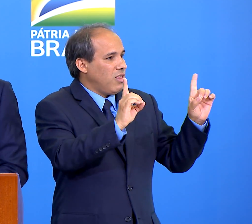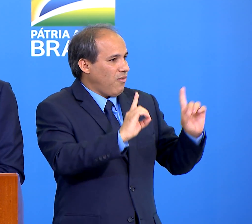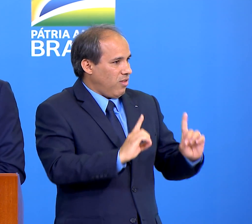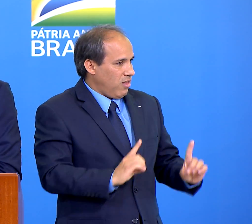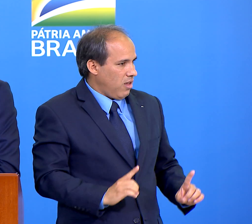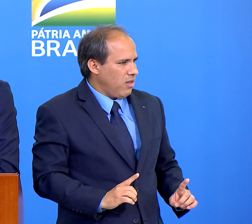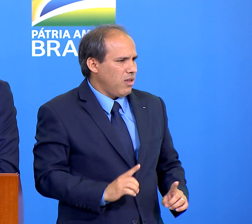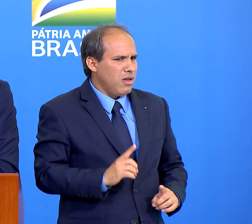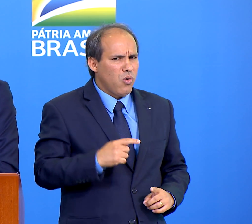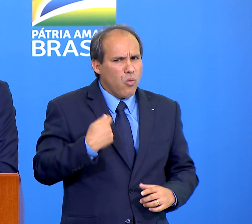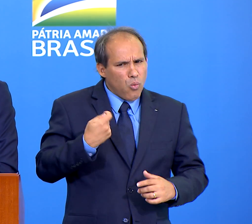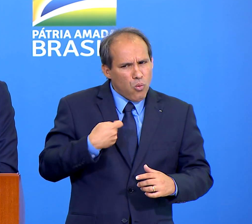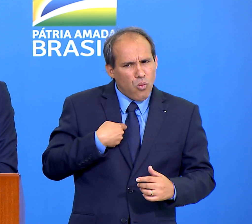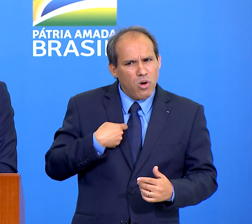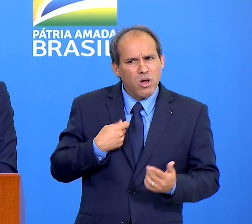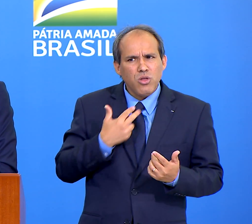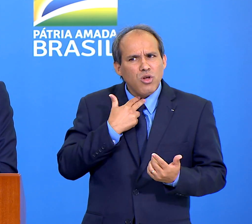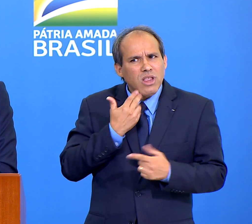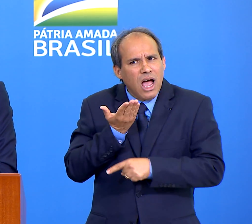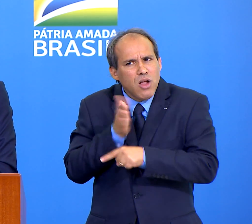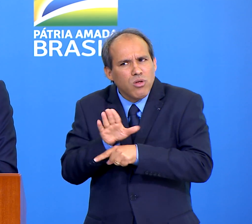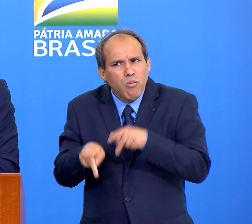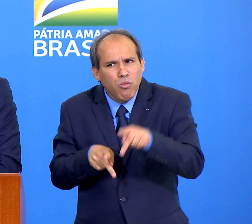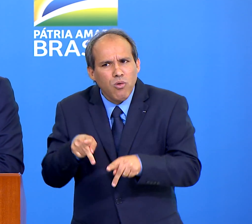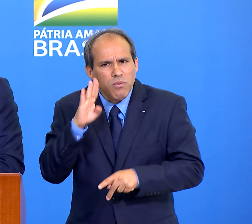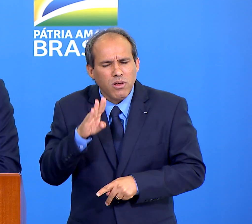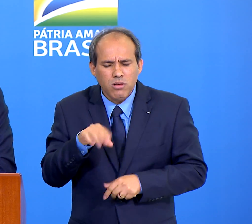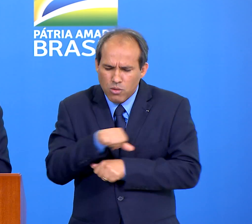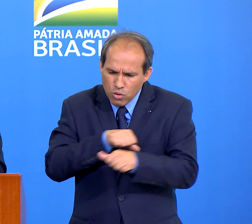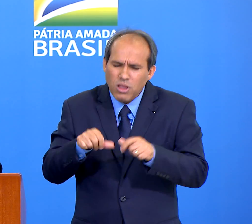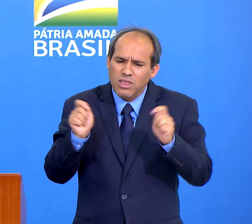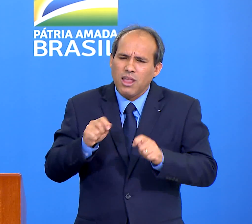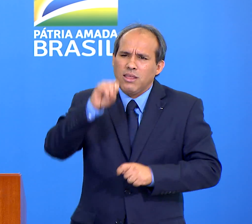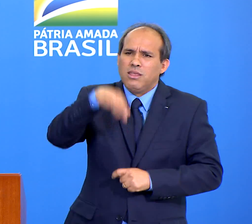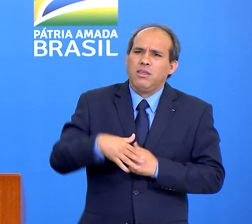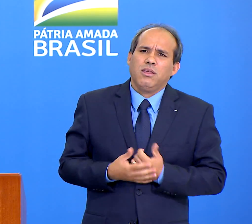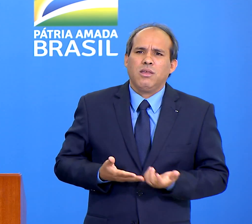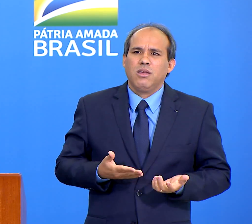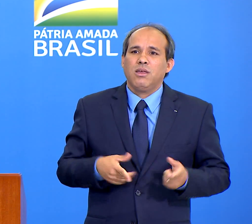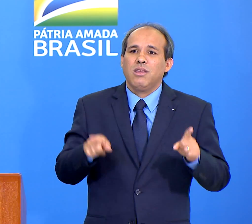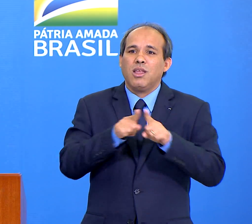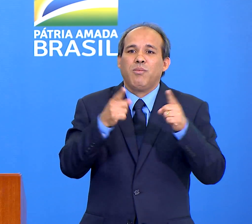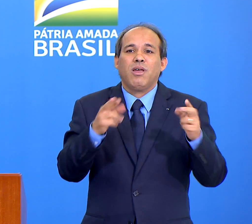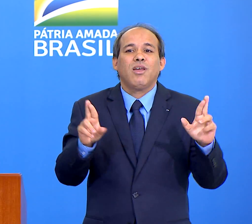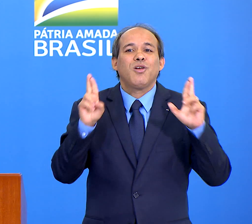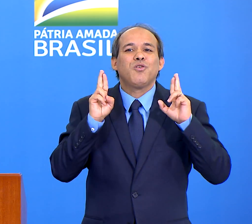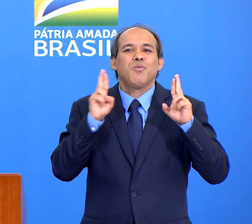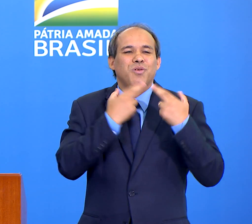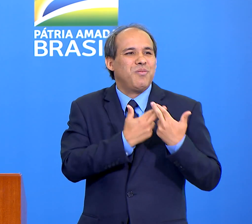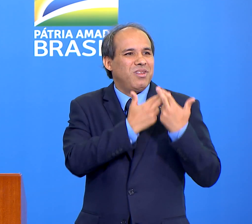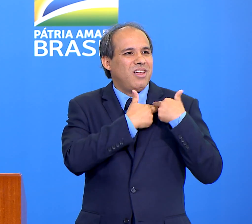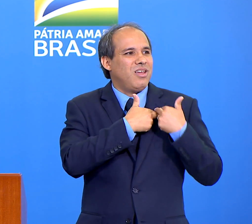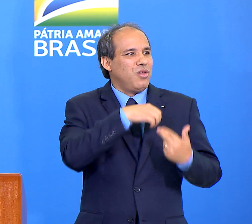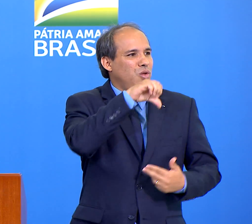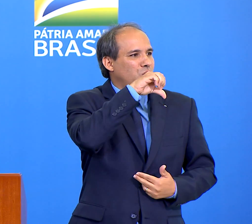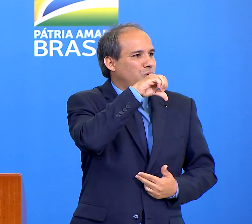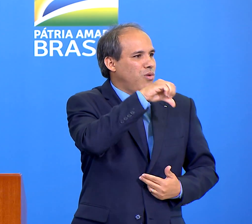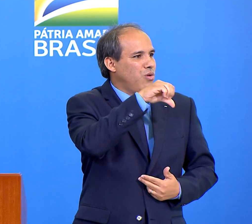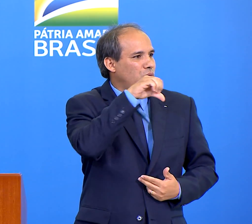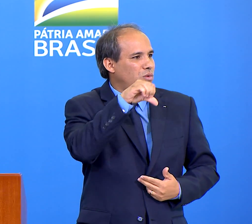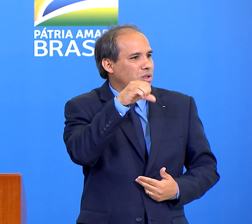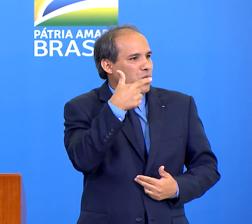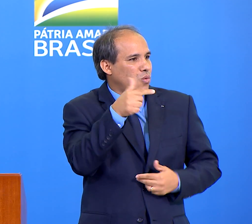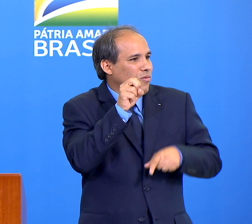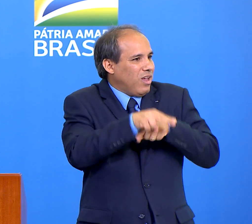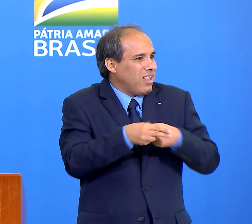significa que você não possa ajudar muito a população brasileira EA responsabilidade dos 992 que estão